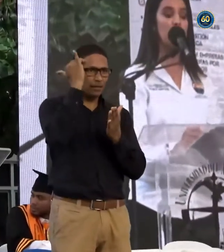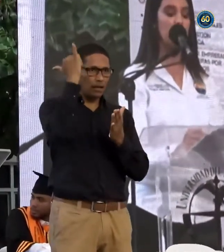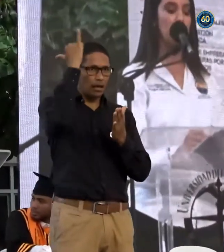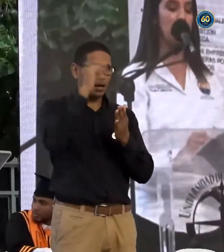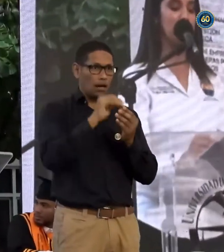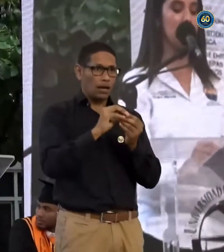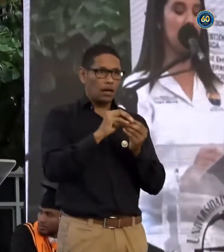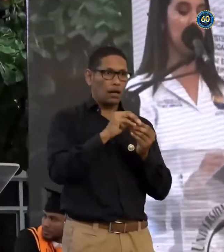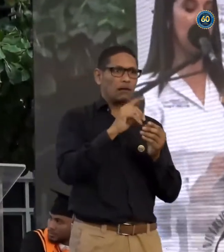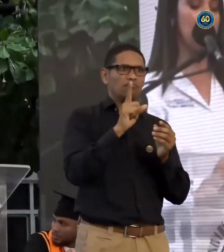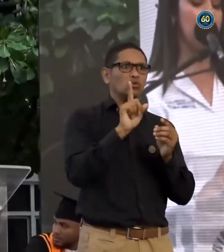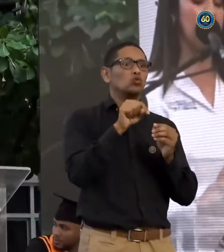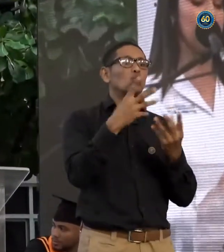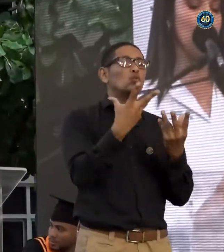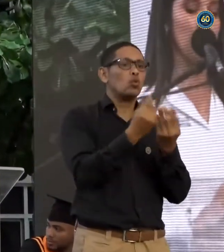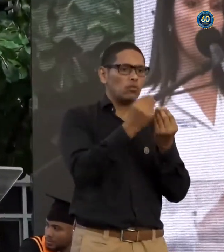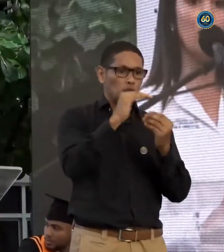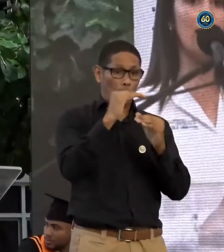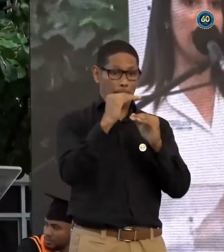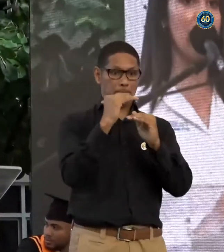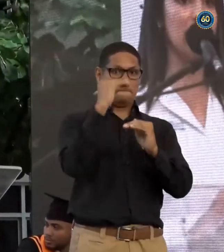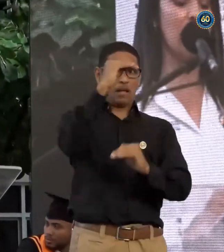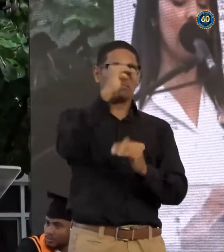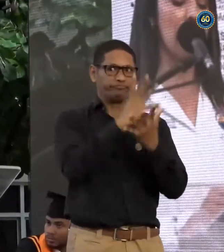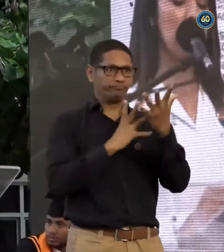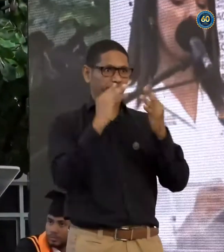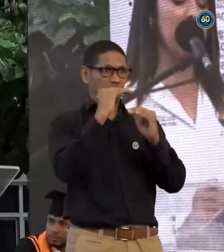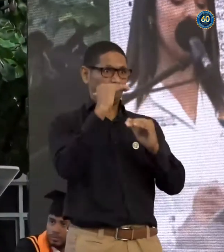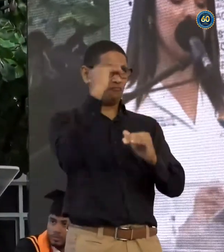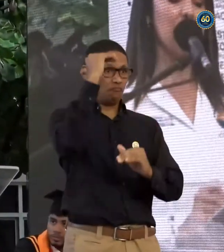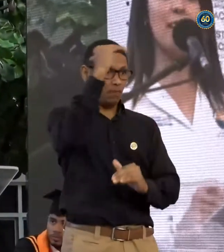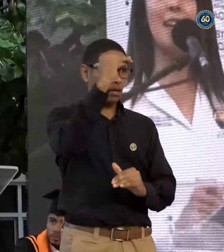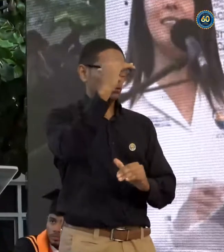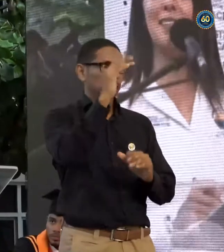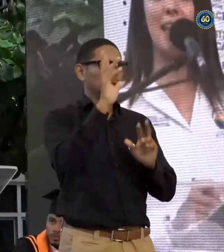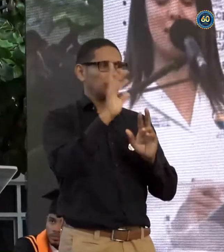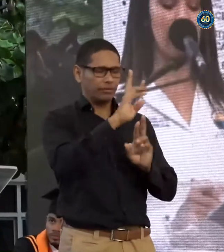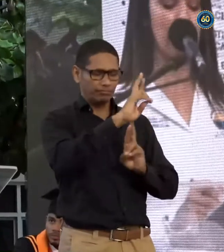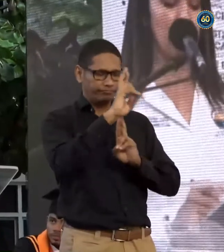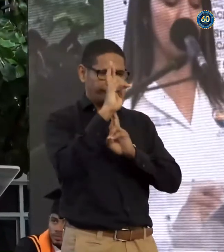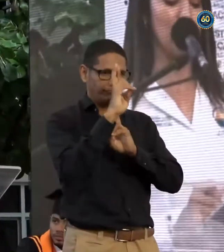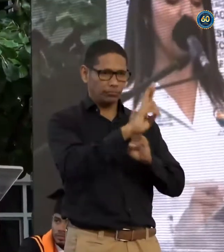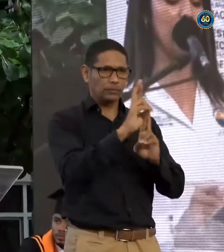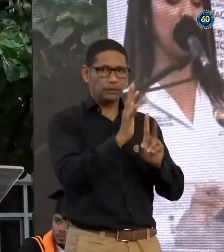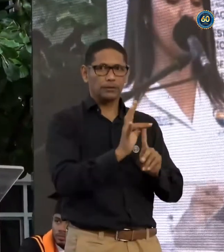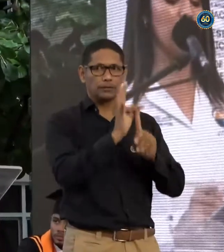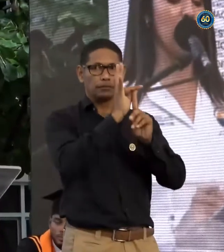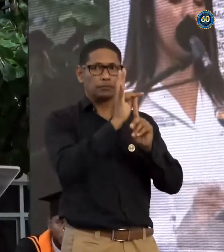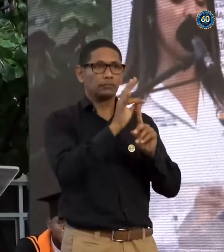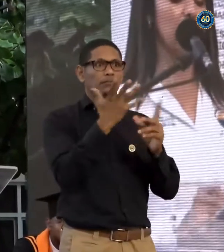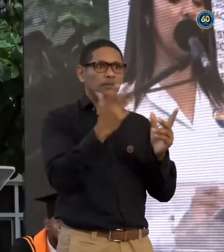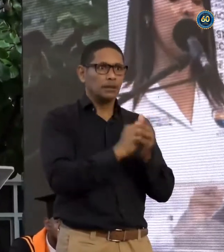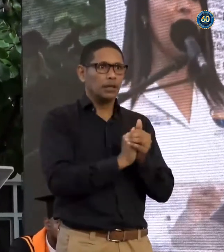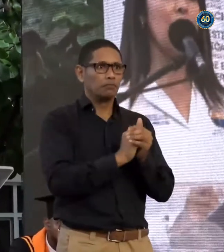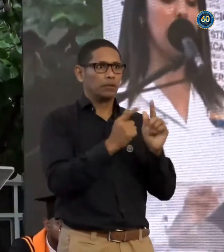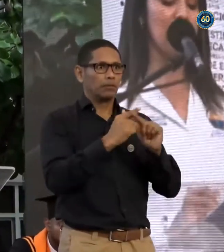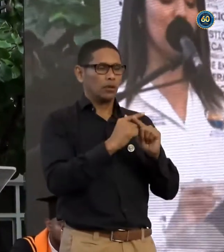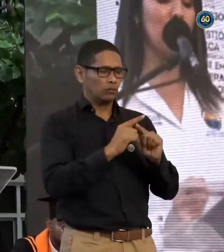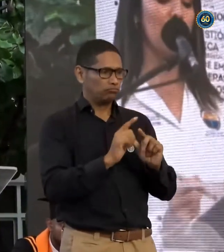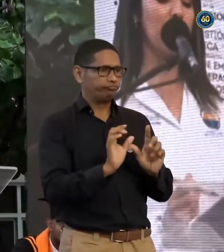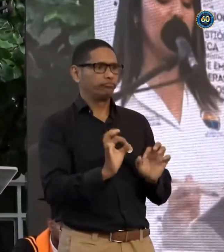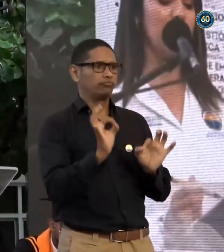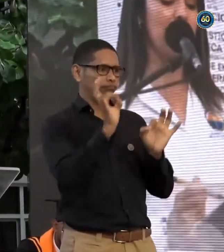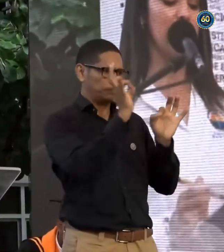por encima de la media de su grupo de referencia merecerán diferentes estímulos entre los que se encuentran la mención de honor